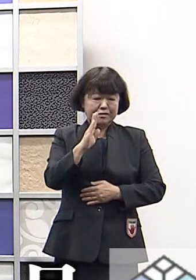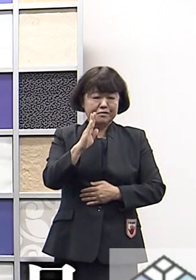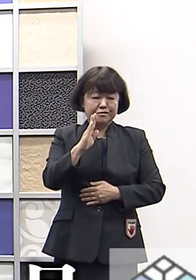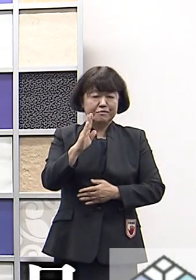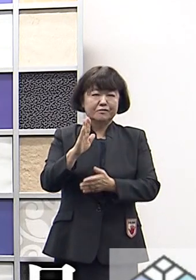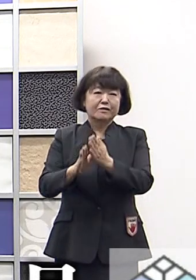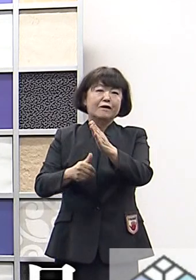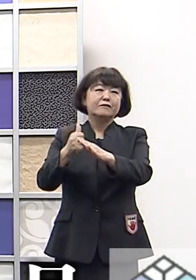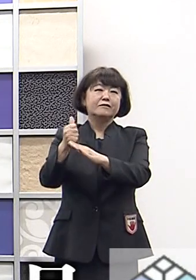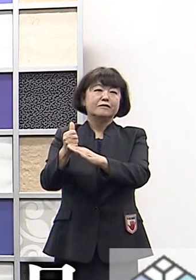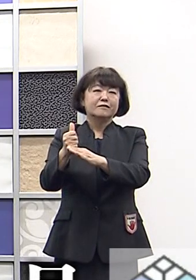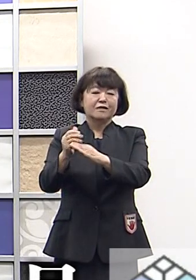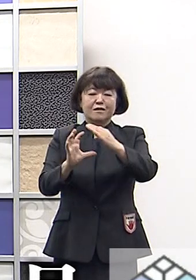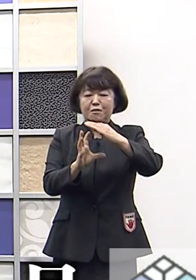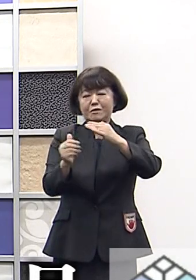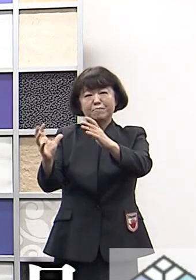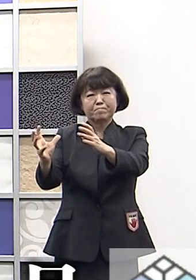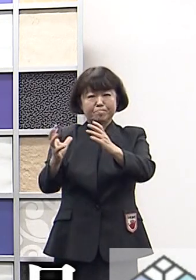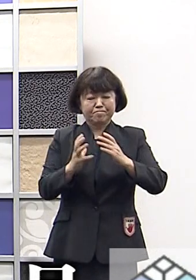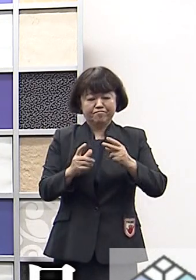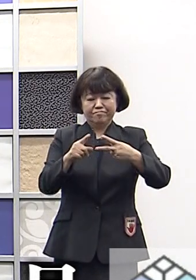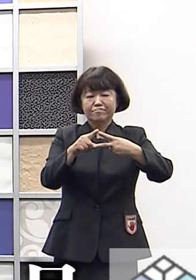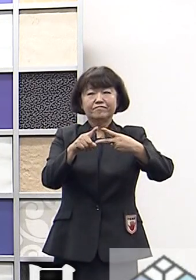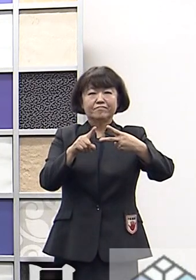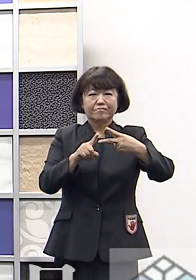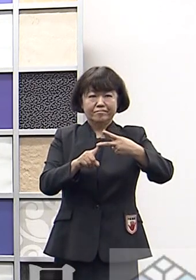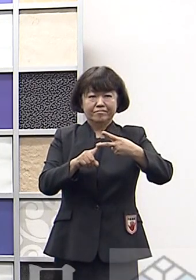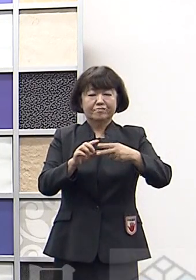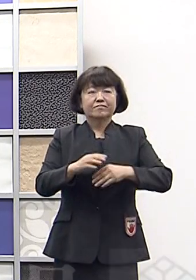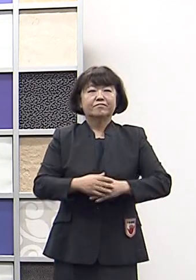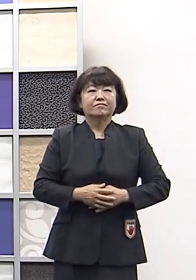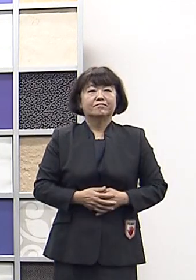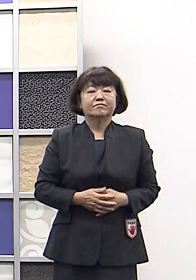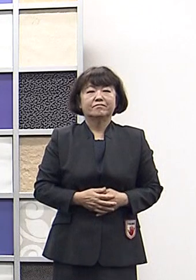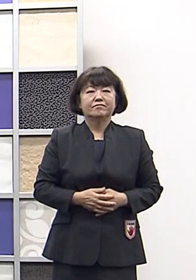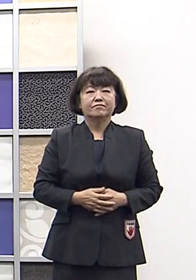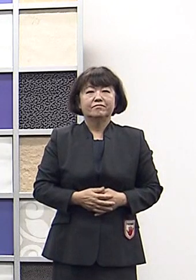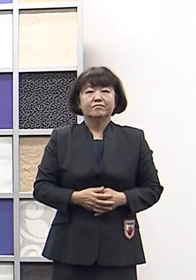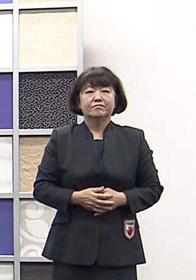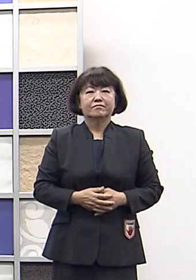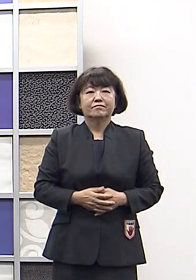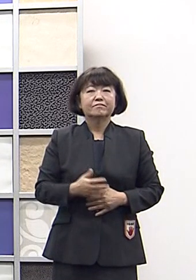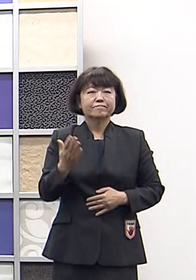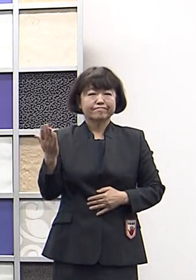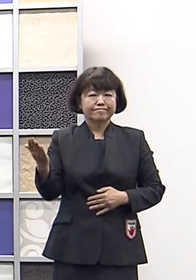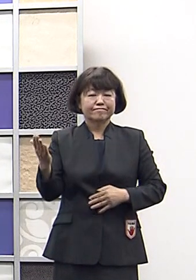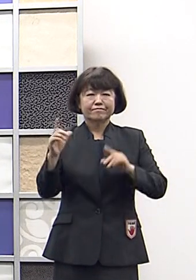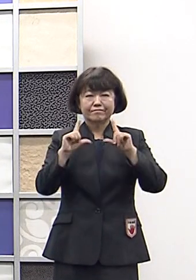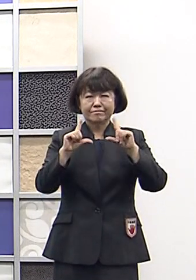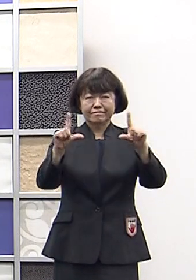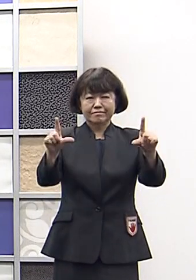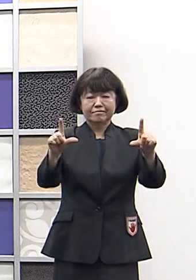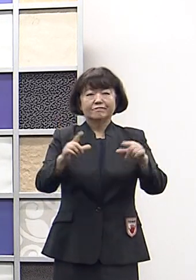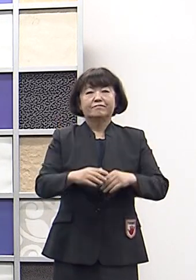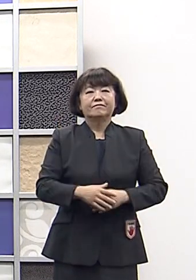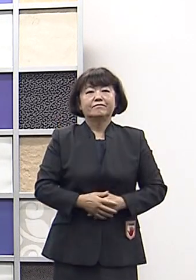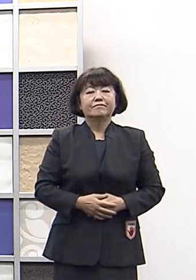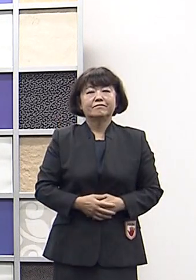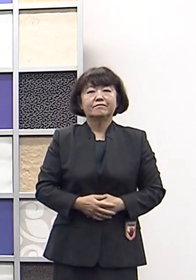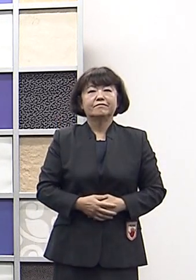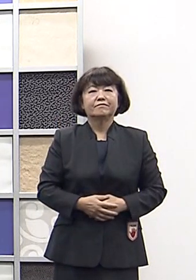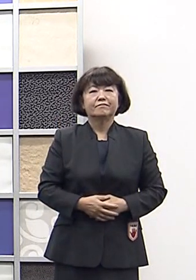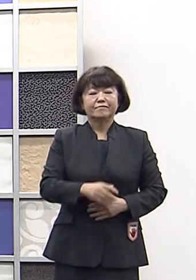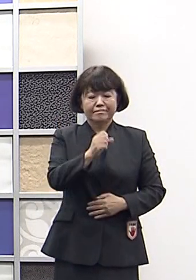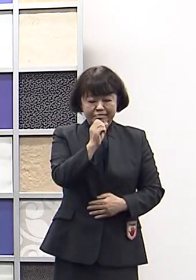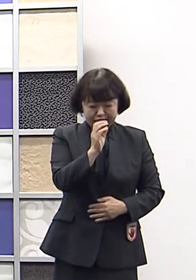県についての2件です。それでは2件続けて長崎知事から発表いたします。 はい、